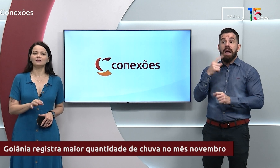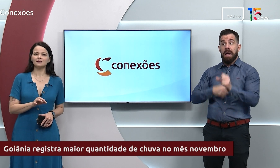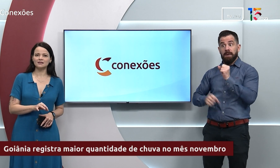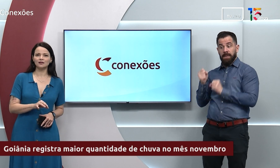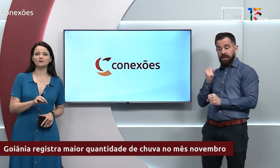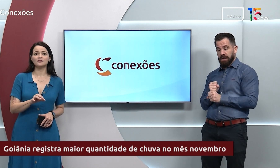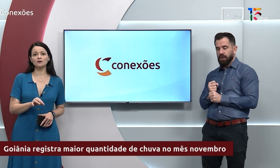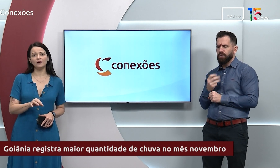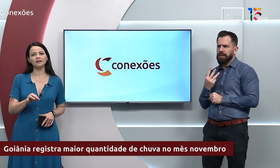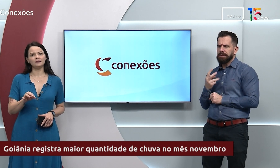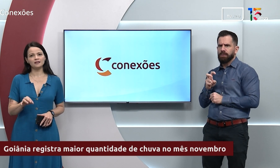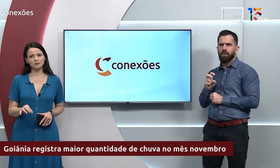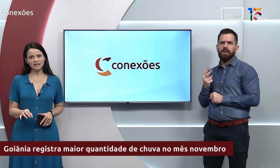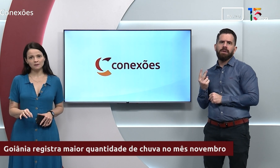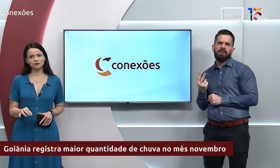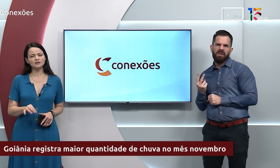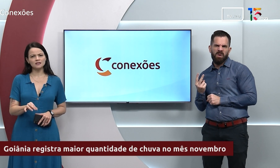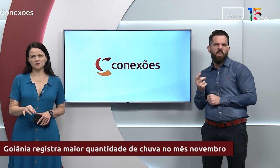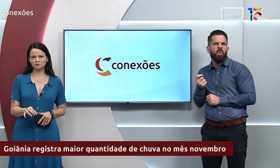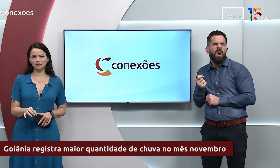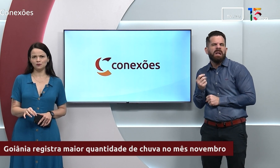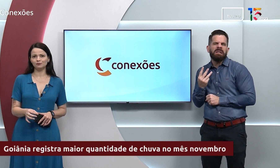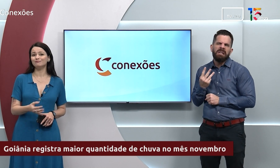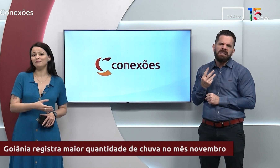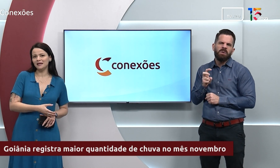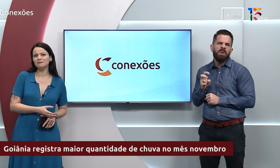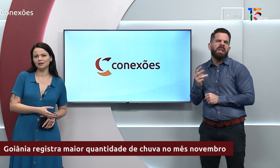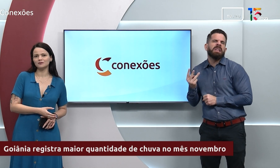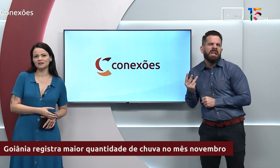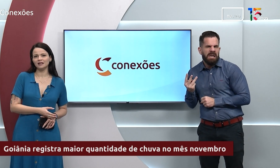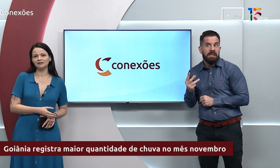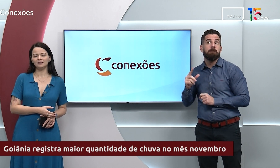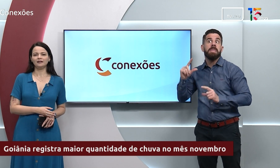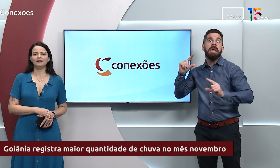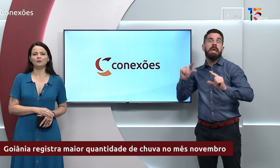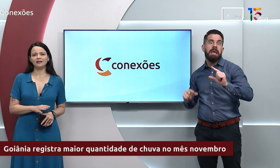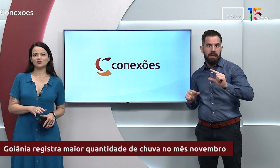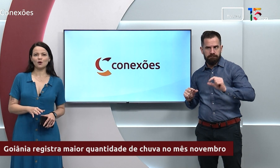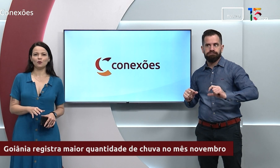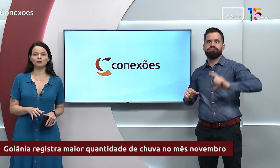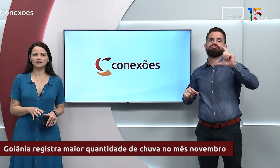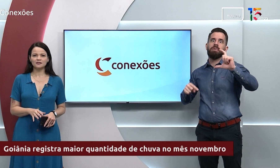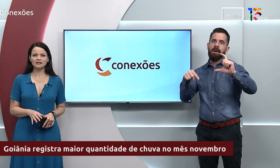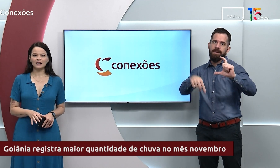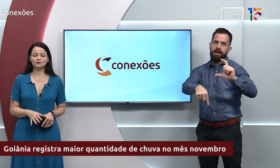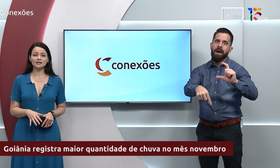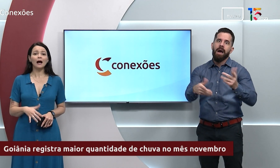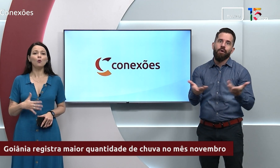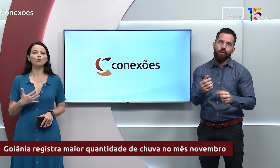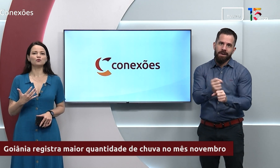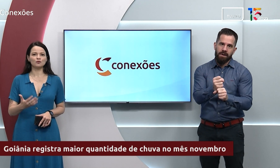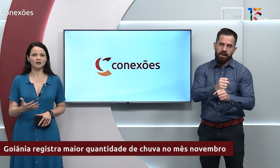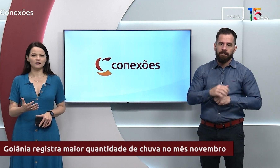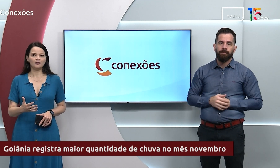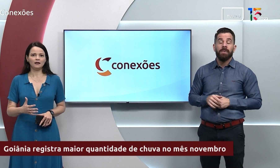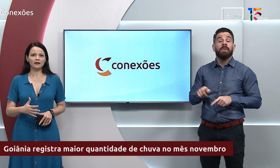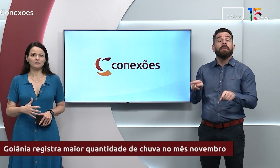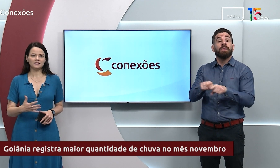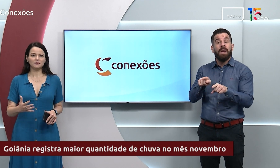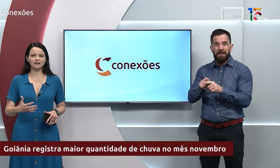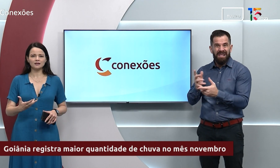quase 353 milímetros nesse mesmo período, bem menos, né? Bom, ainda de acordo com esses dados, a